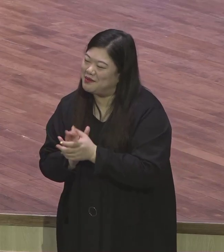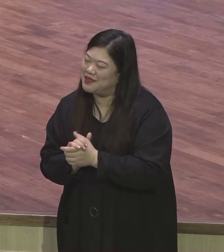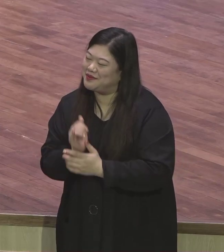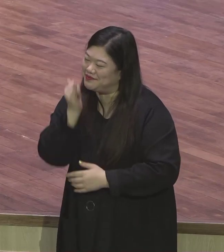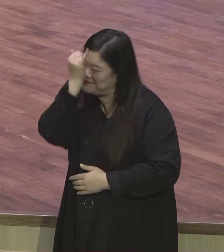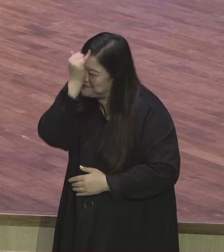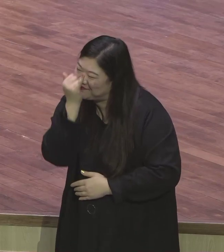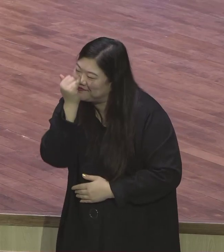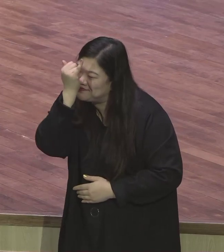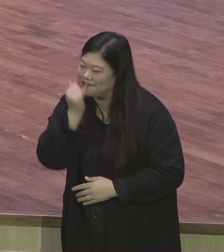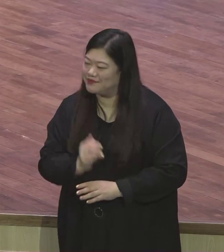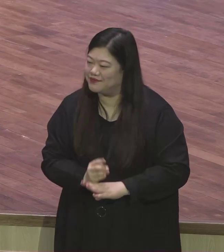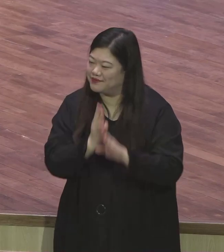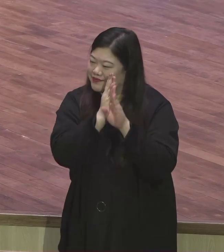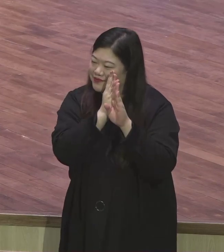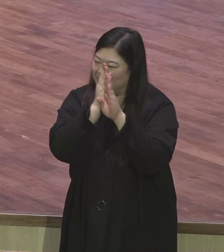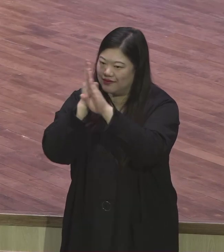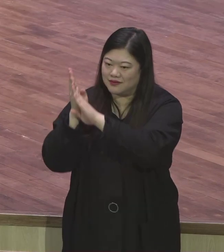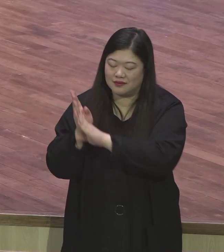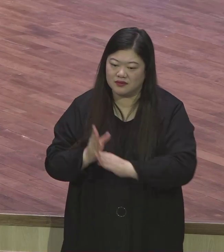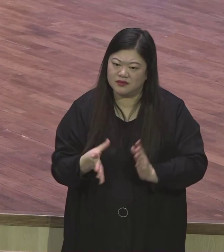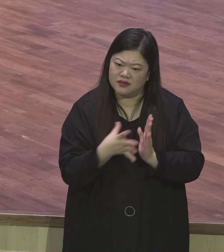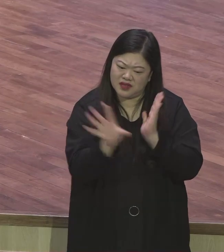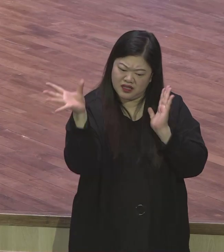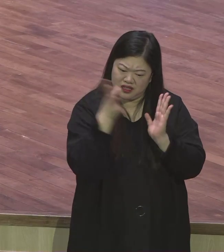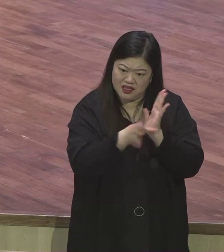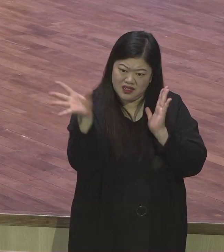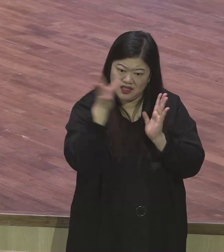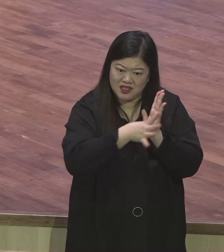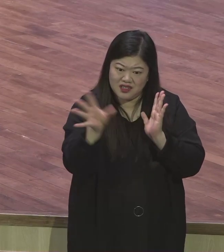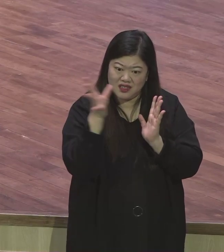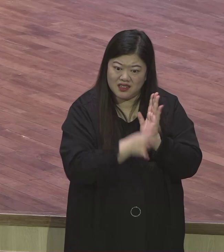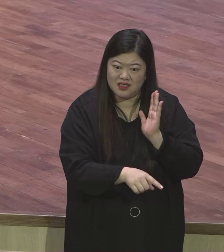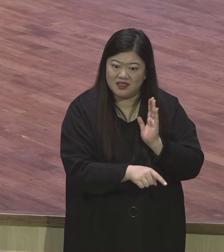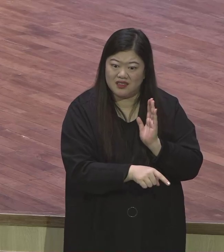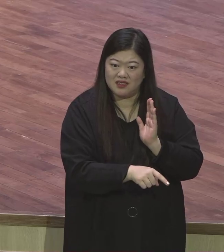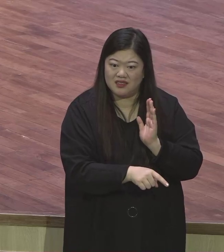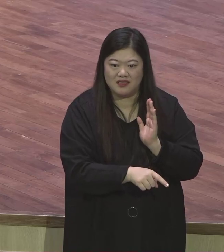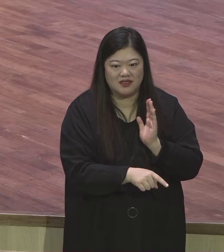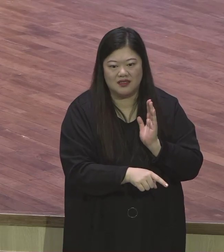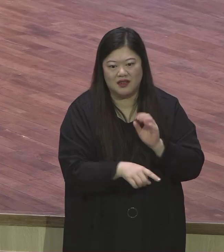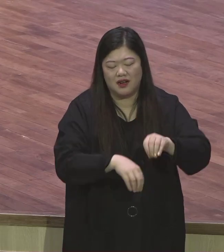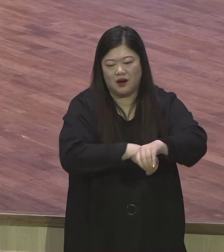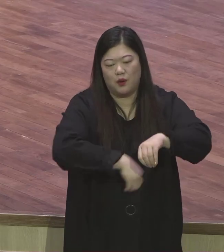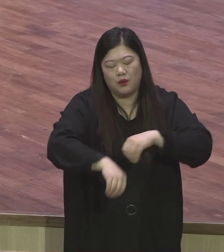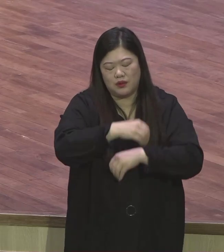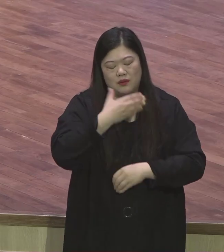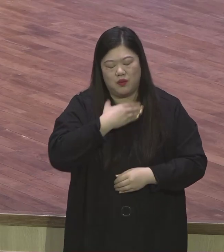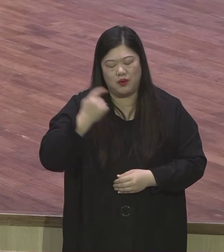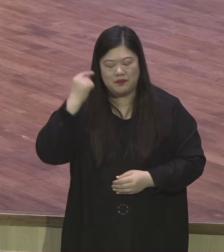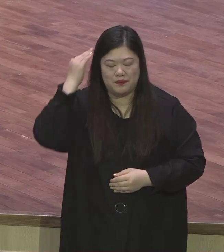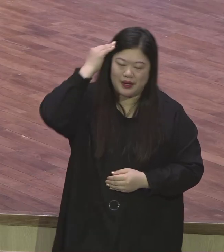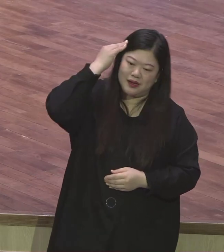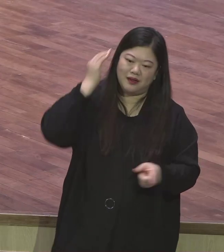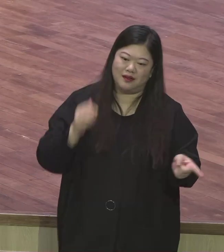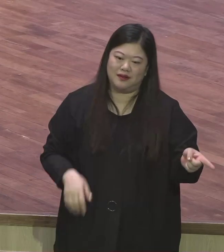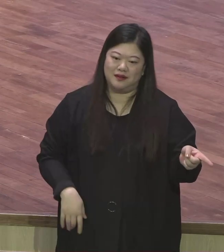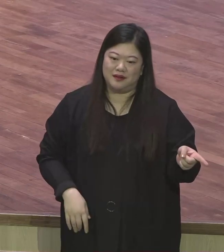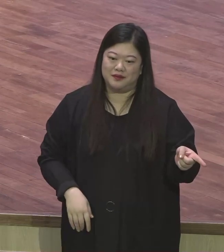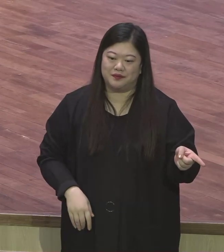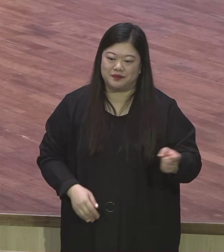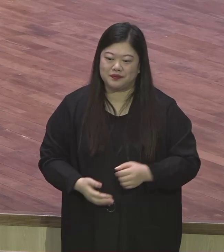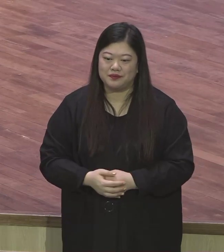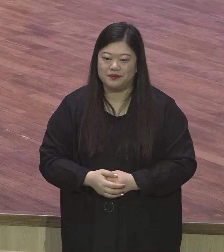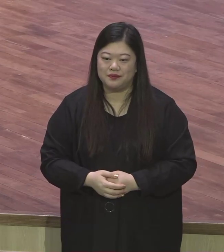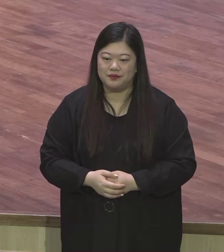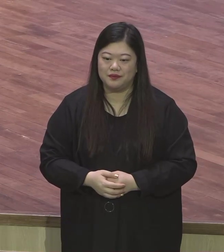종인입니다. 우리가 광야와 같은 세상에서 복음을 증가하면 하나님은 광야에 길을